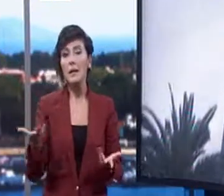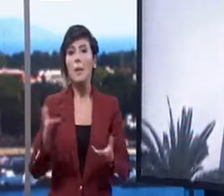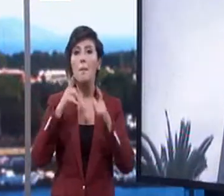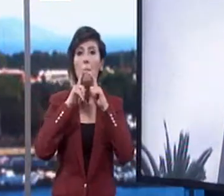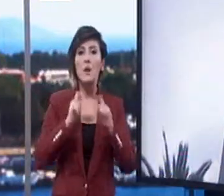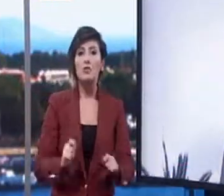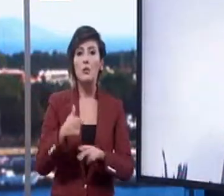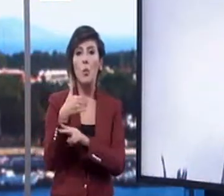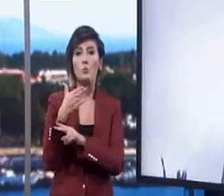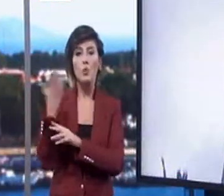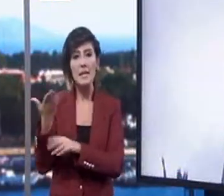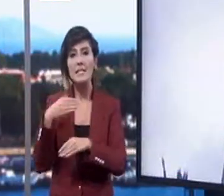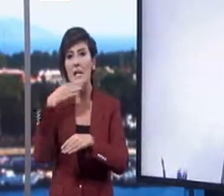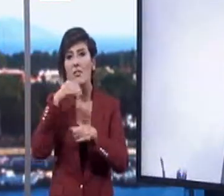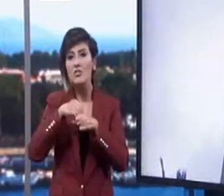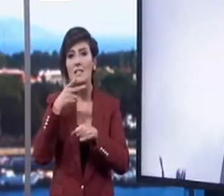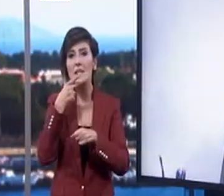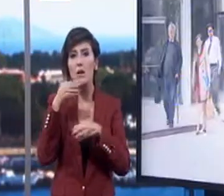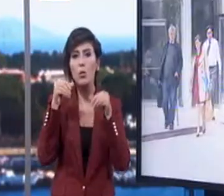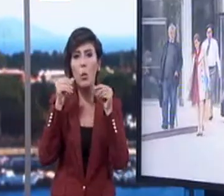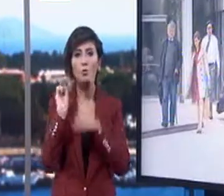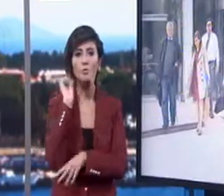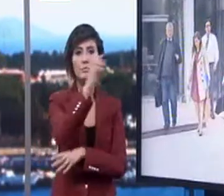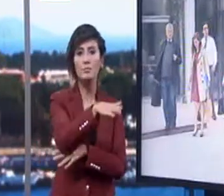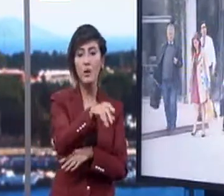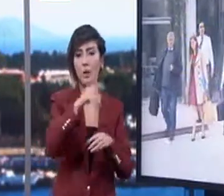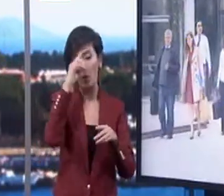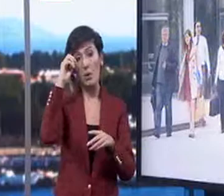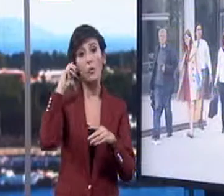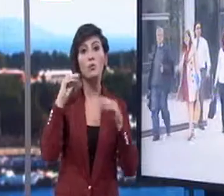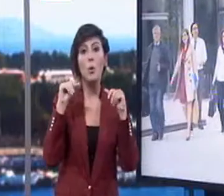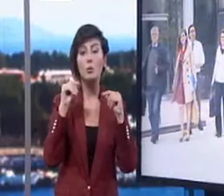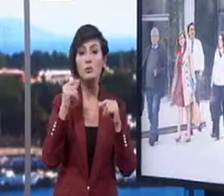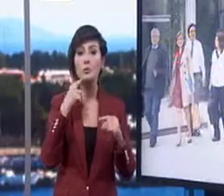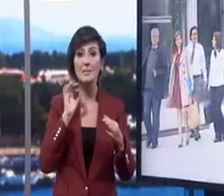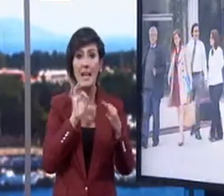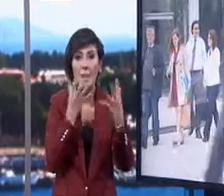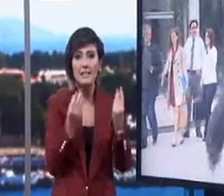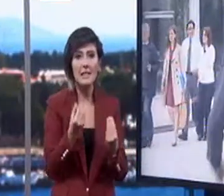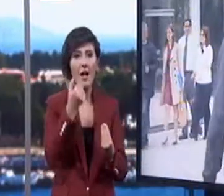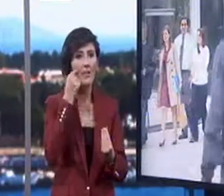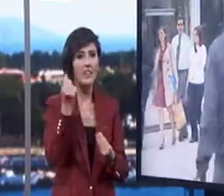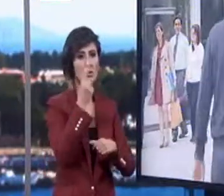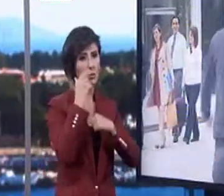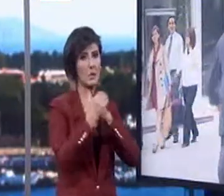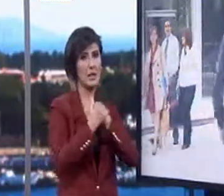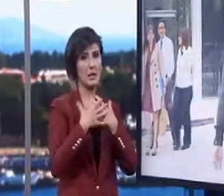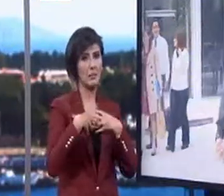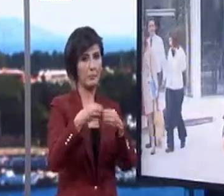Macaristan Konsolosluğu'na da zarf içinde sarı toz gönderildi. Tozla temas eden 6 kişi hastanede gözetim altına alındı. Şüpheli